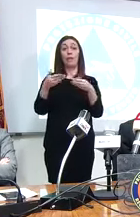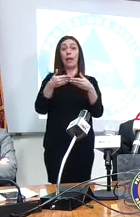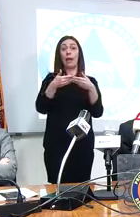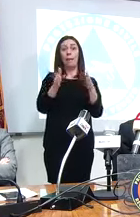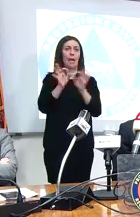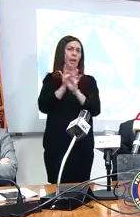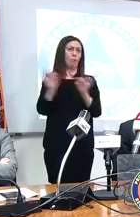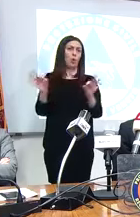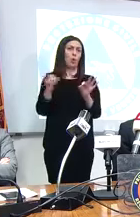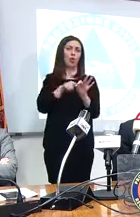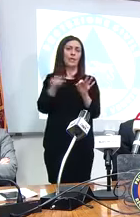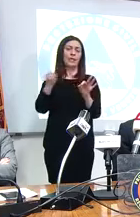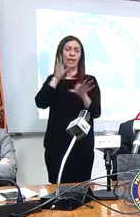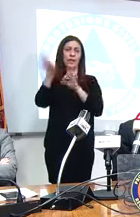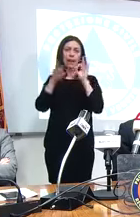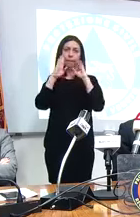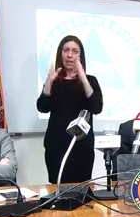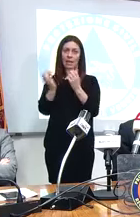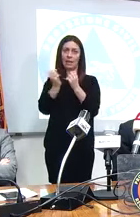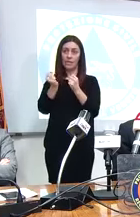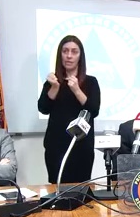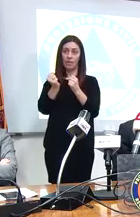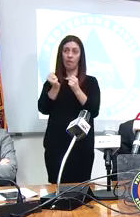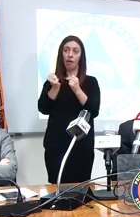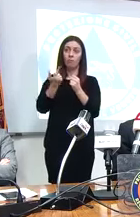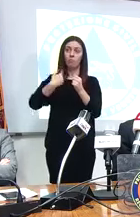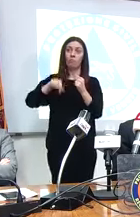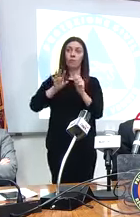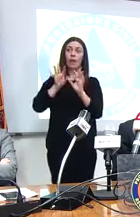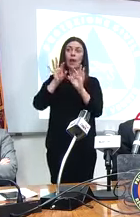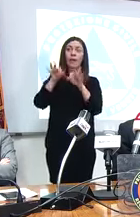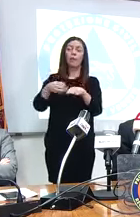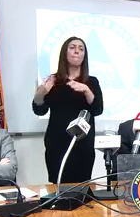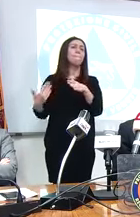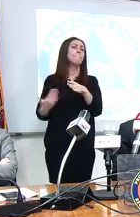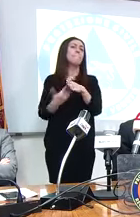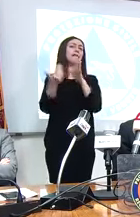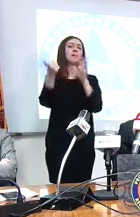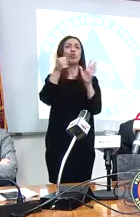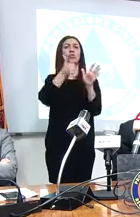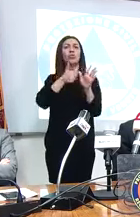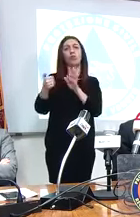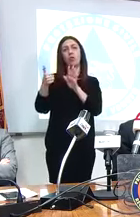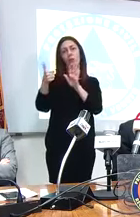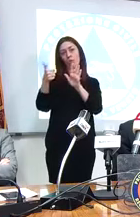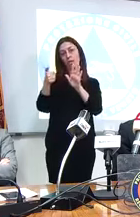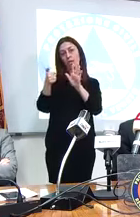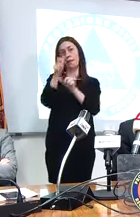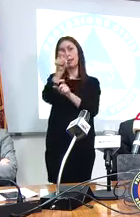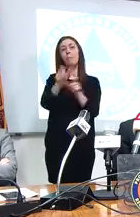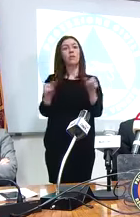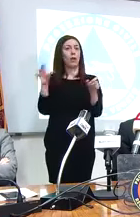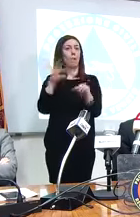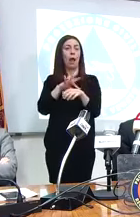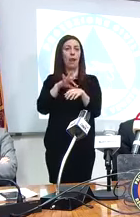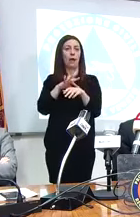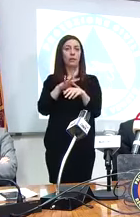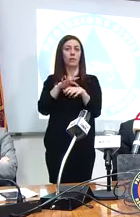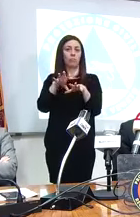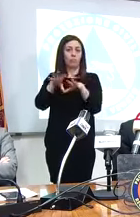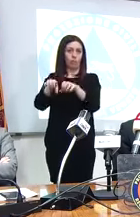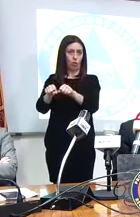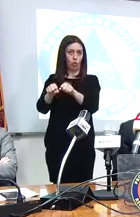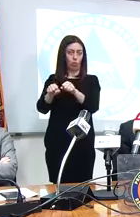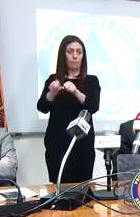aperti e siamo arrivati al massimo a 660 malati. Oggi